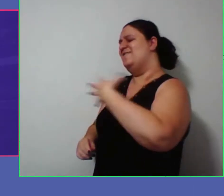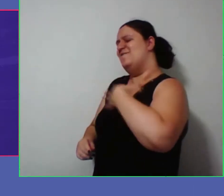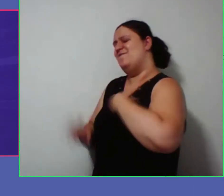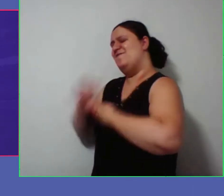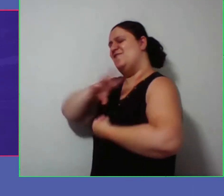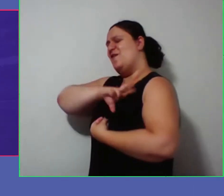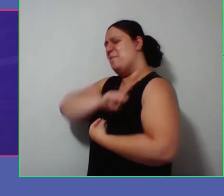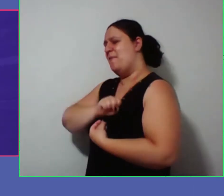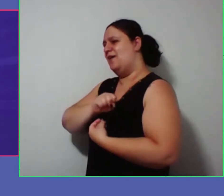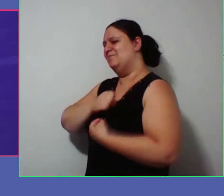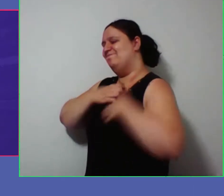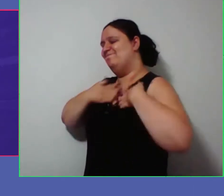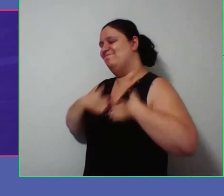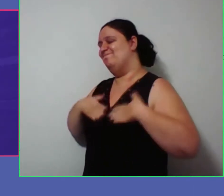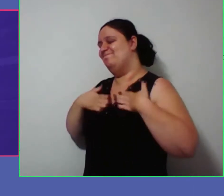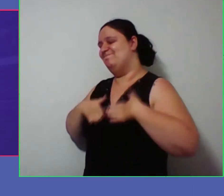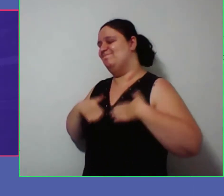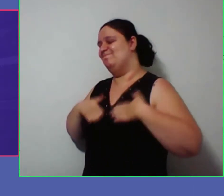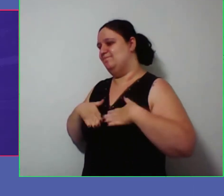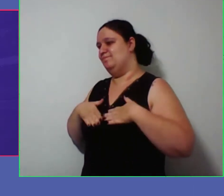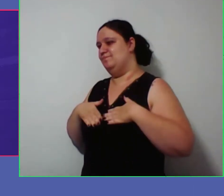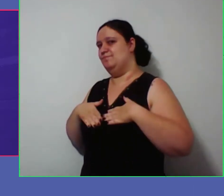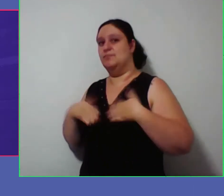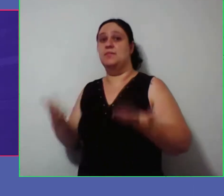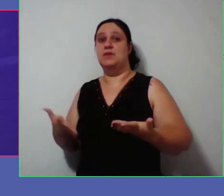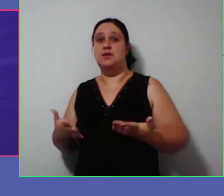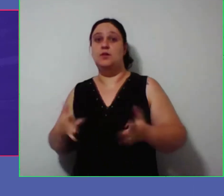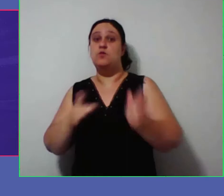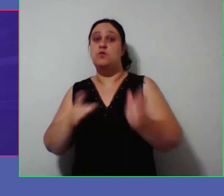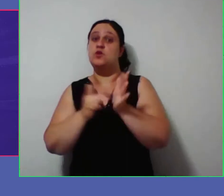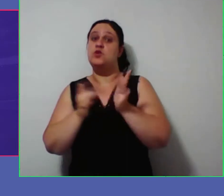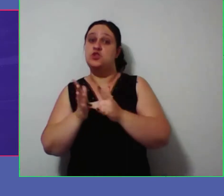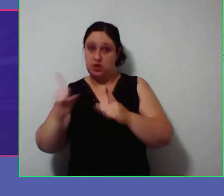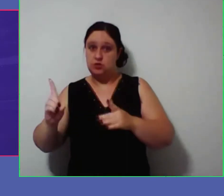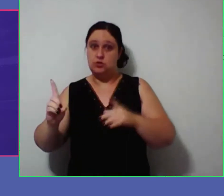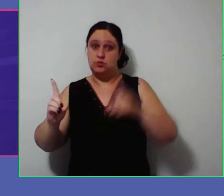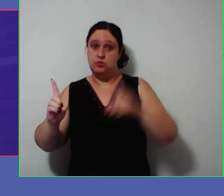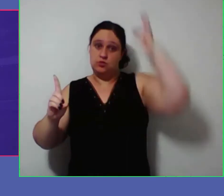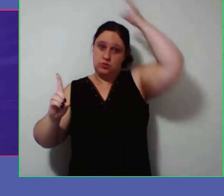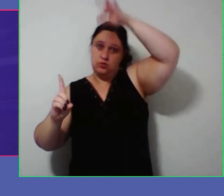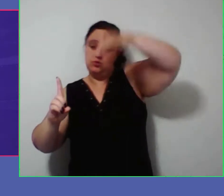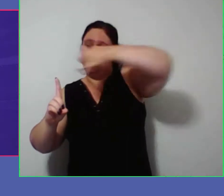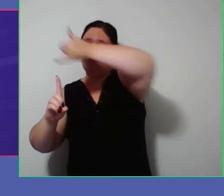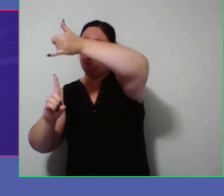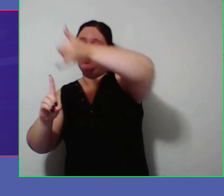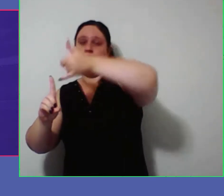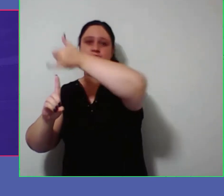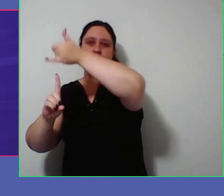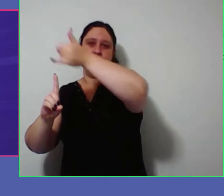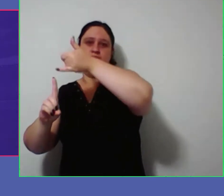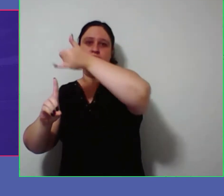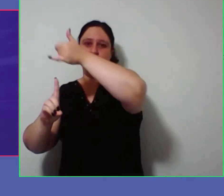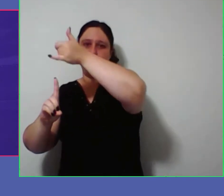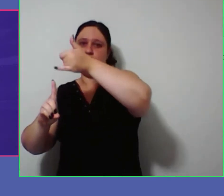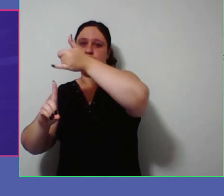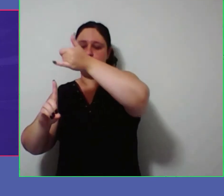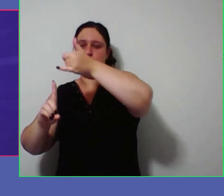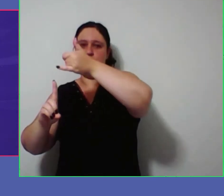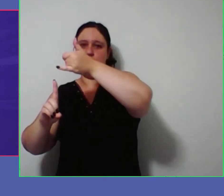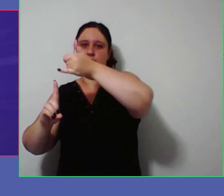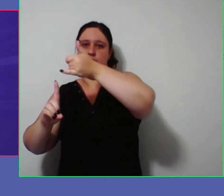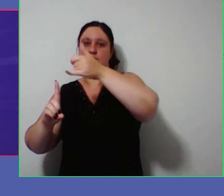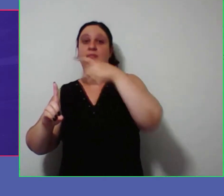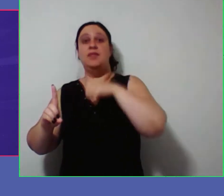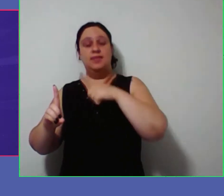Espírito. Ele foi ungido e comissionado por Deus para realizar um